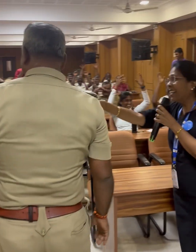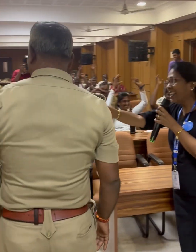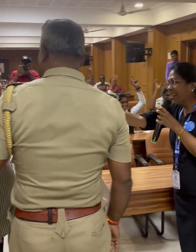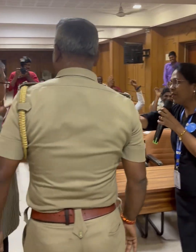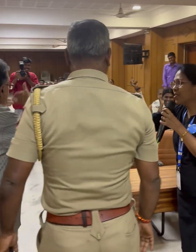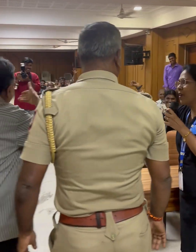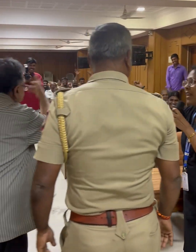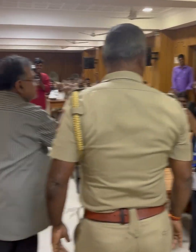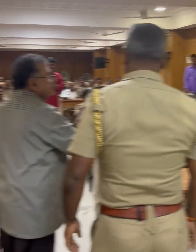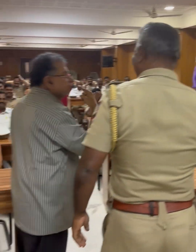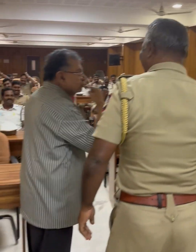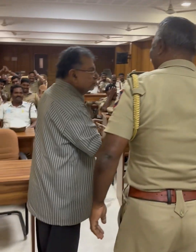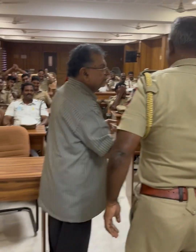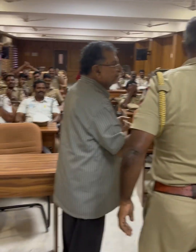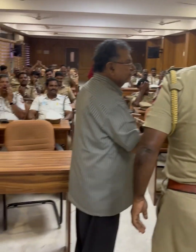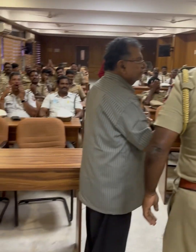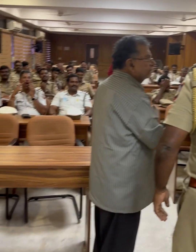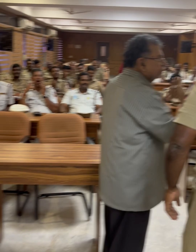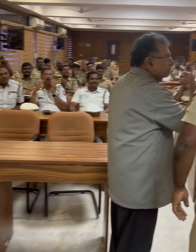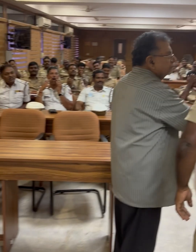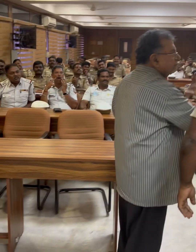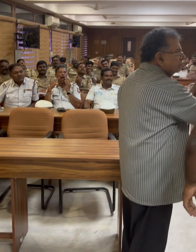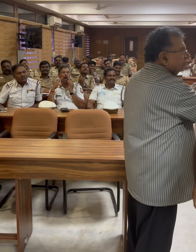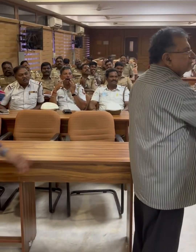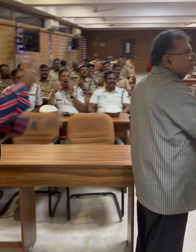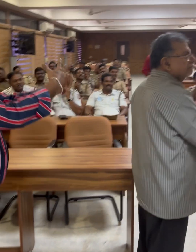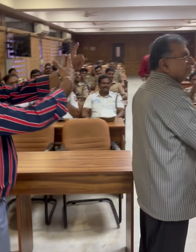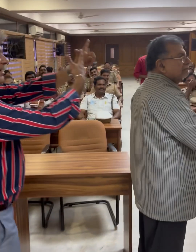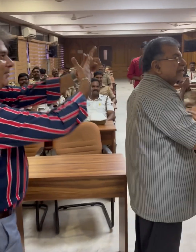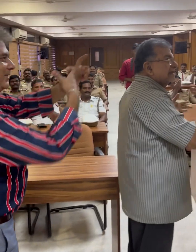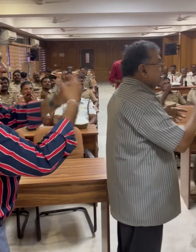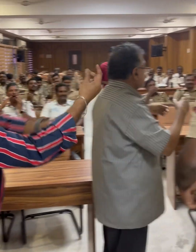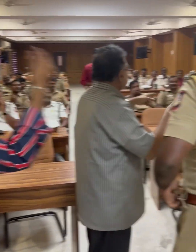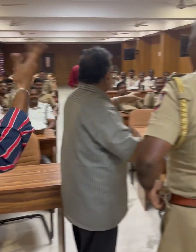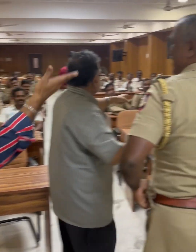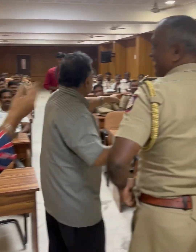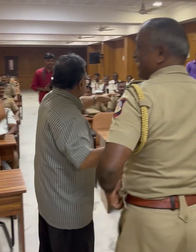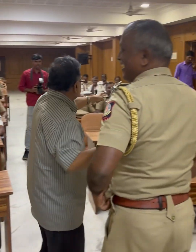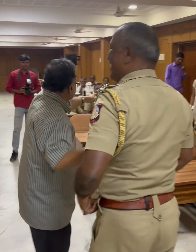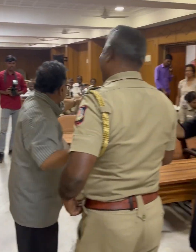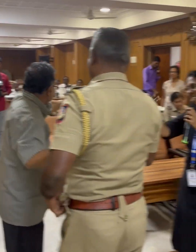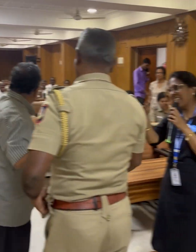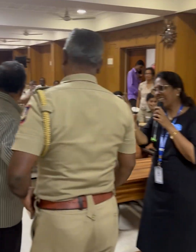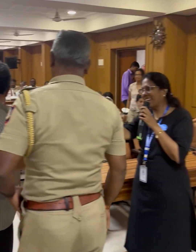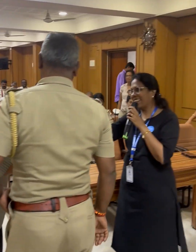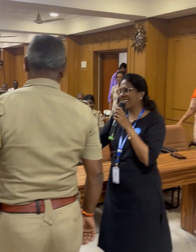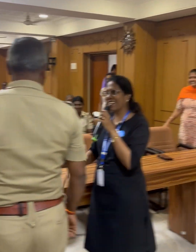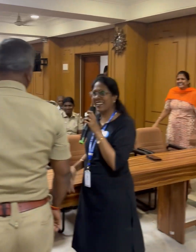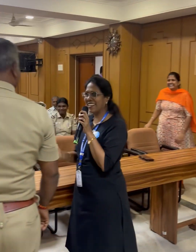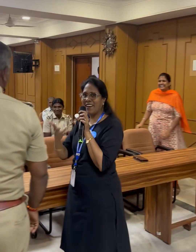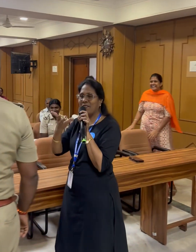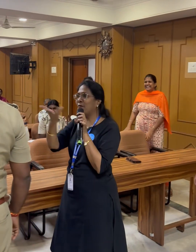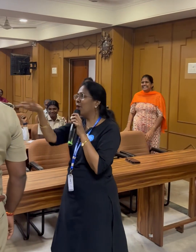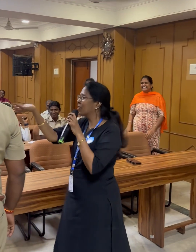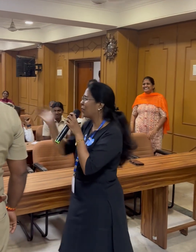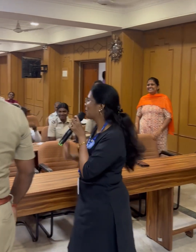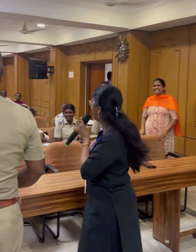அதான் சொல்றாரு, நீங்க மத்தவங்களுக்கு சொல்லி கொடுக்கணும். அவ்வளோ ஃபாஸ்டா நீங்க கத்துக்கிட்டீங்கன்ட்டு அவ்வளோ சந்தோஷமா